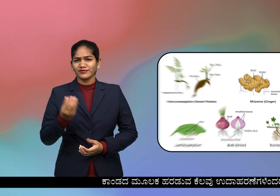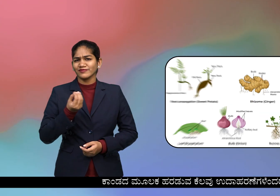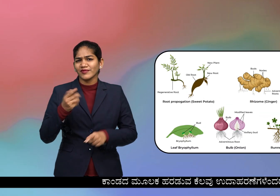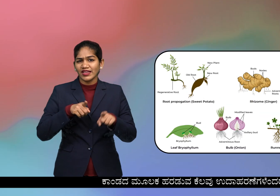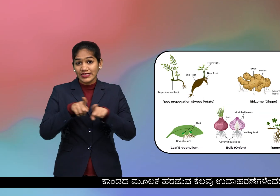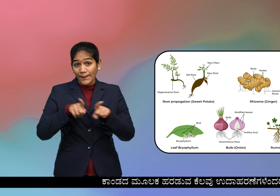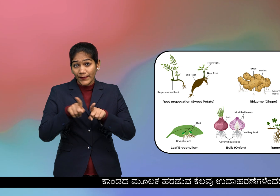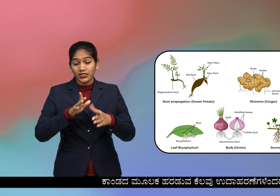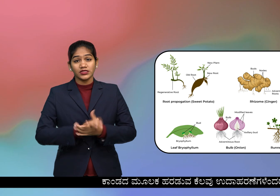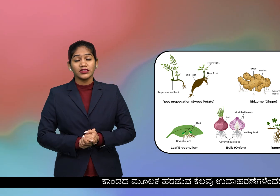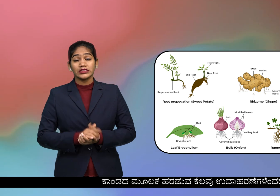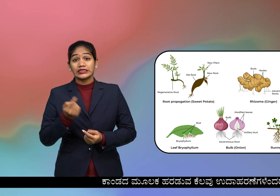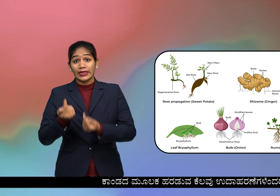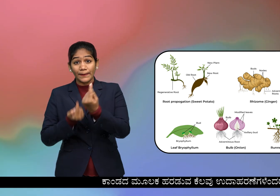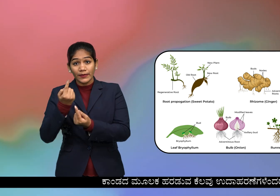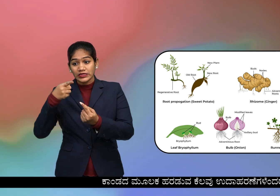ಕಾಂಡದ ಮೂಲಕ ಹರಡುವ ಕೆಲವು ಉದಾಹರಣೆಗಳೆಂದರೆ